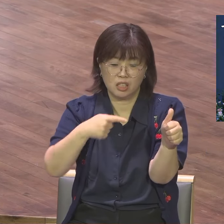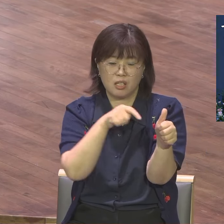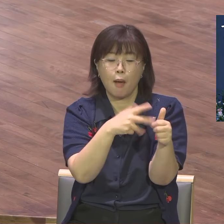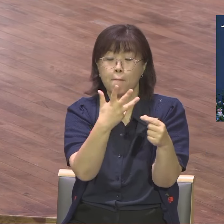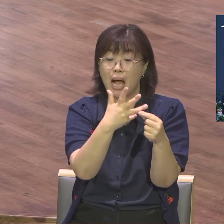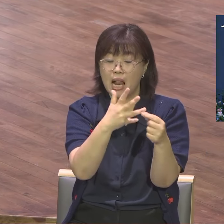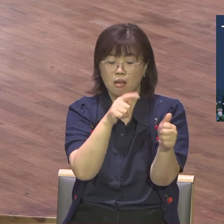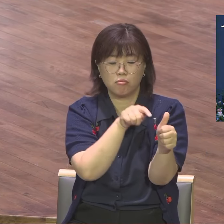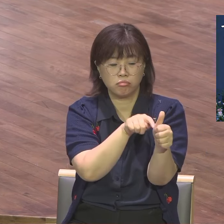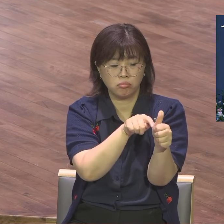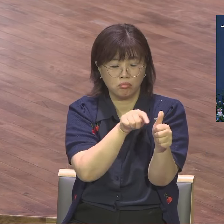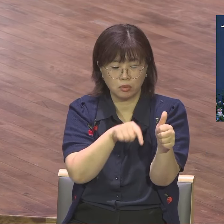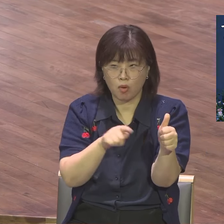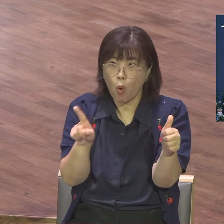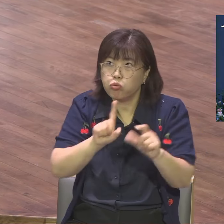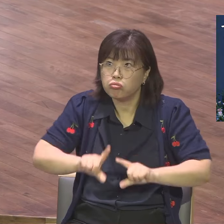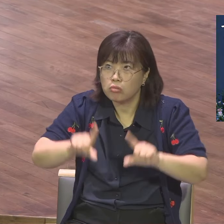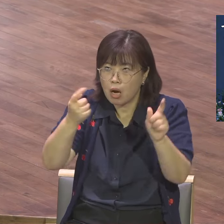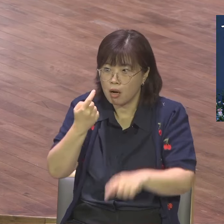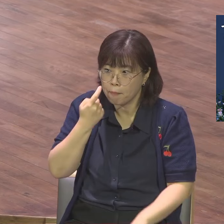됐어.